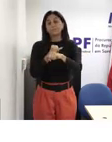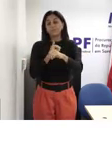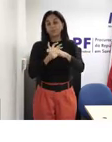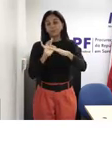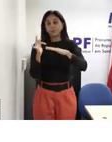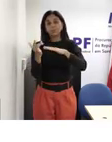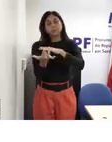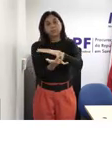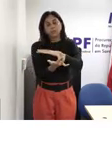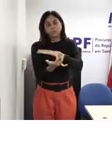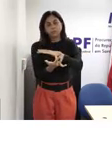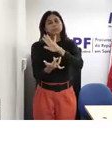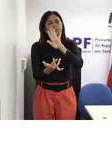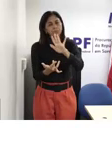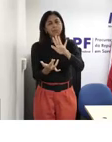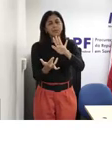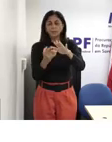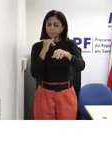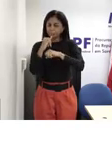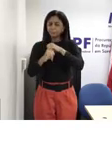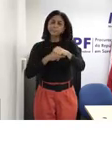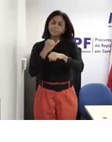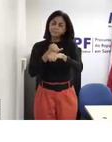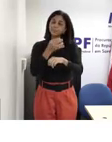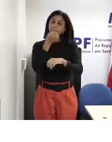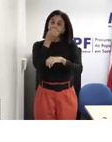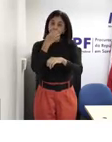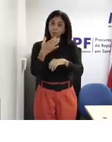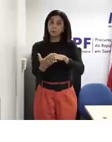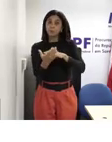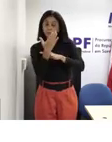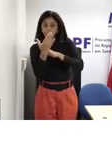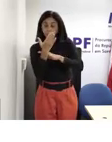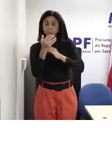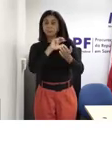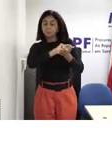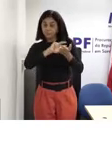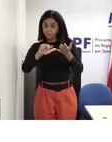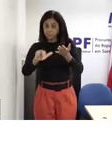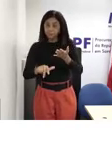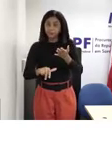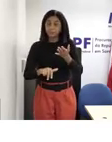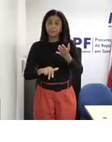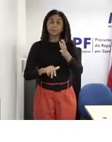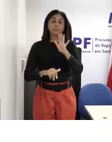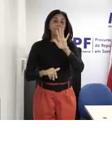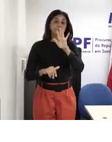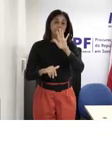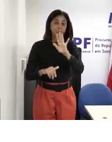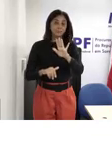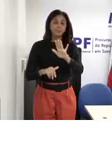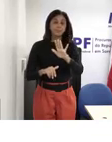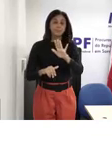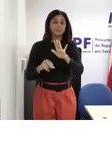a vida de todos nós a ponto de hoje nós termos dificuldade de pensar como é que seria a vida